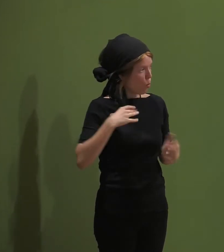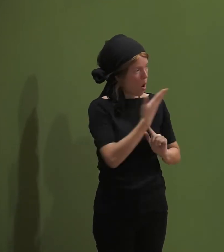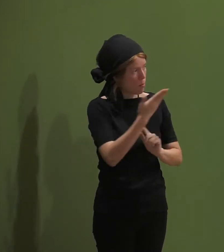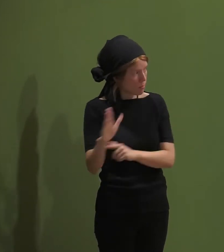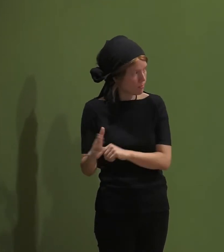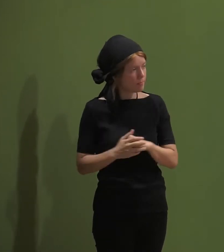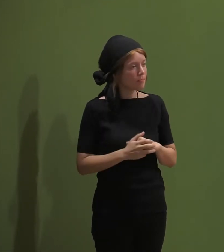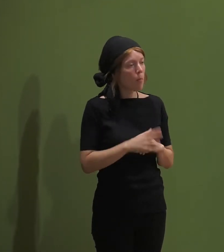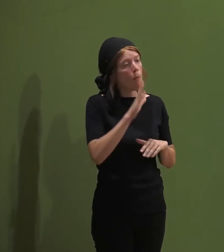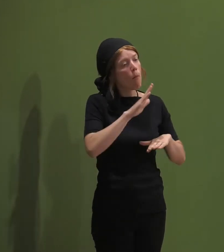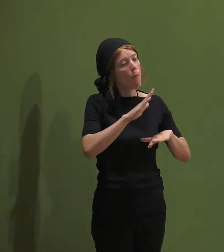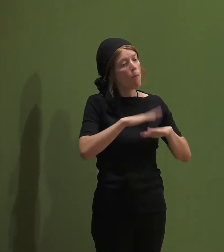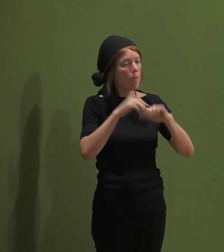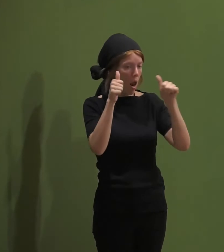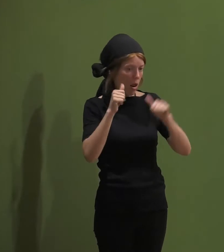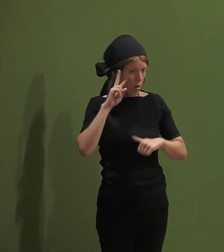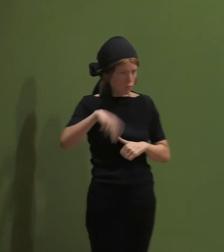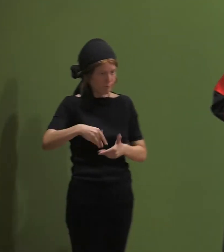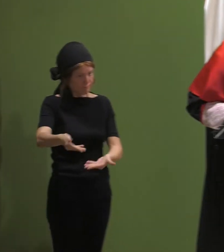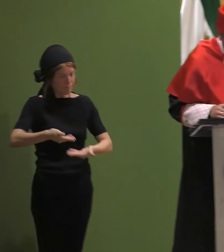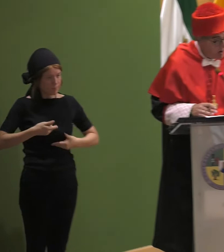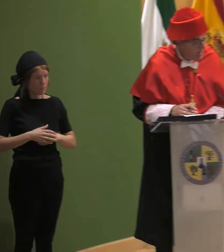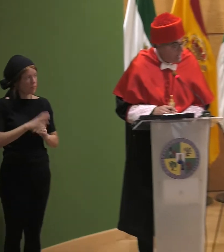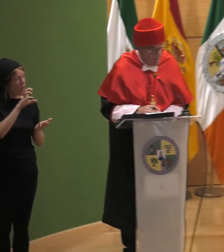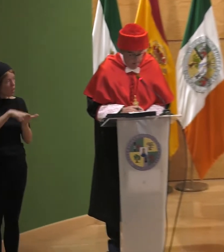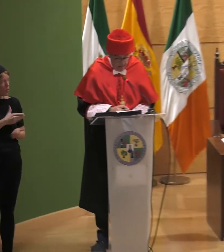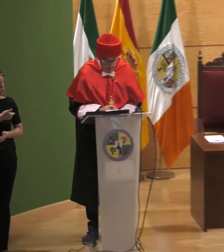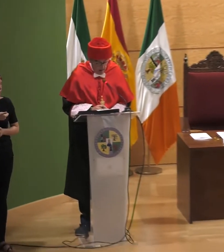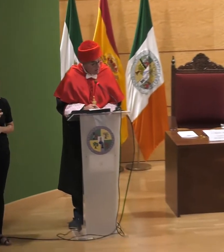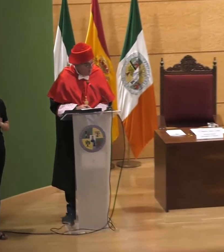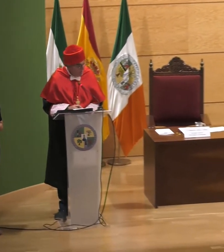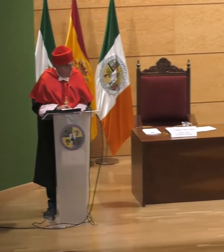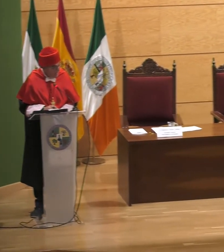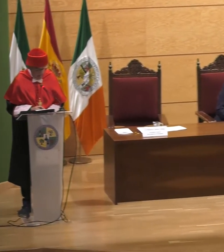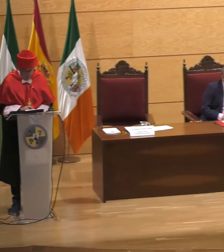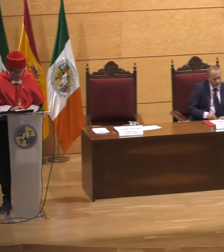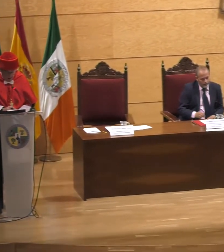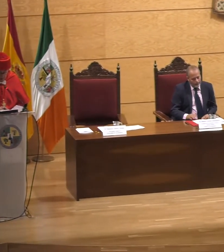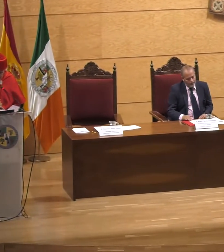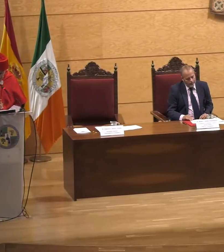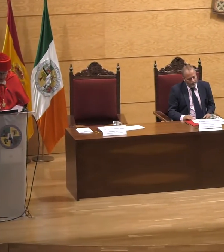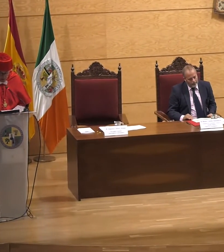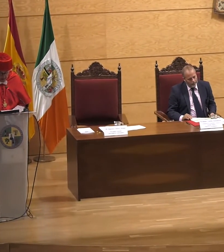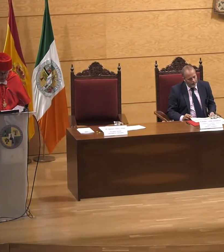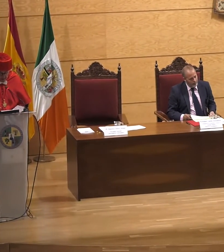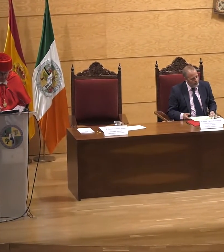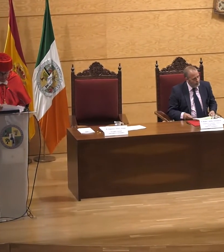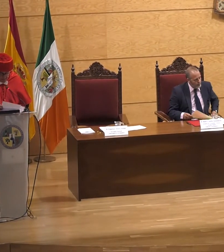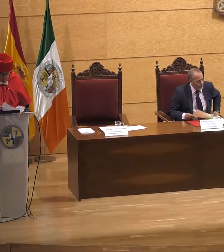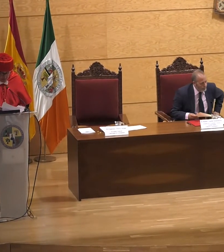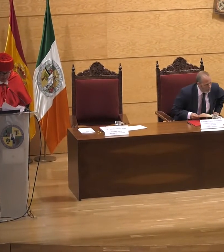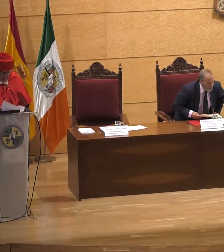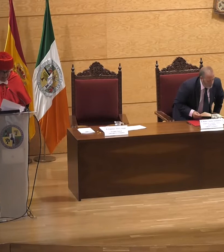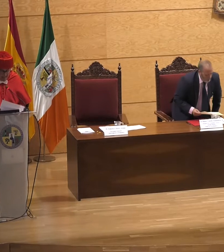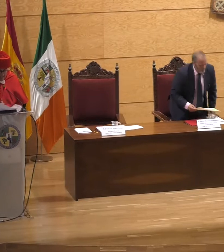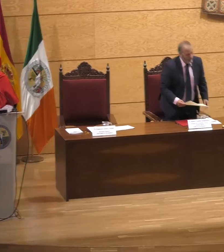dicho centro al objeto de recoger su reconocimiento. Centro Universitario de Plasencia, Escuela Politécnica, Escuela de Ingenierías Industriales,